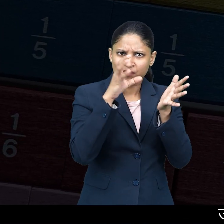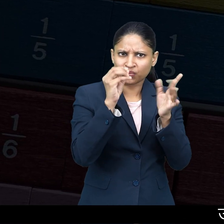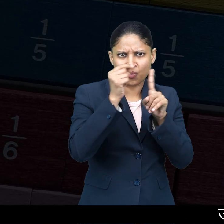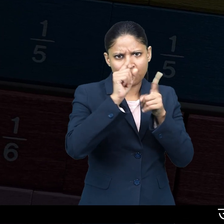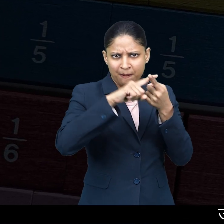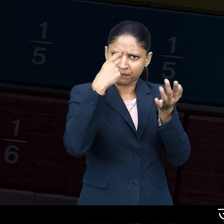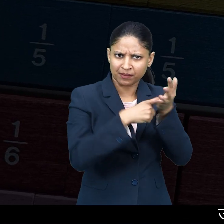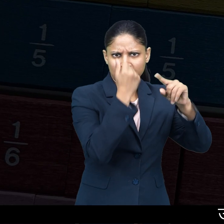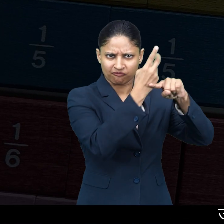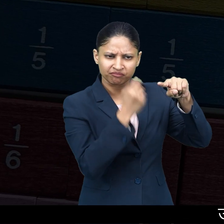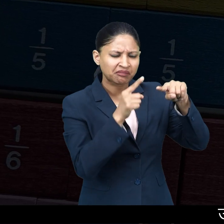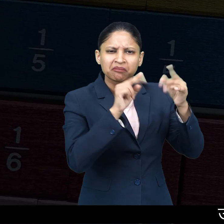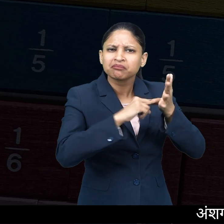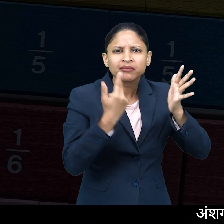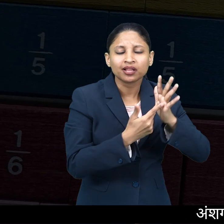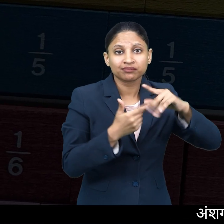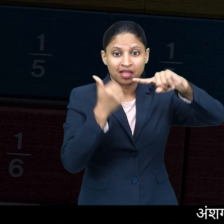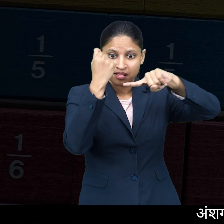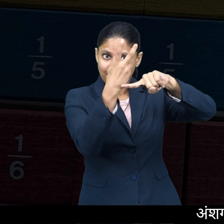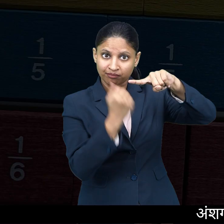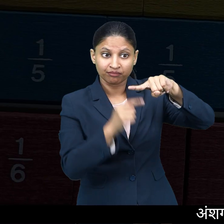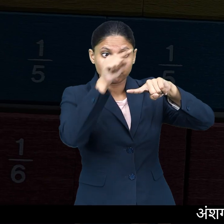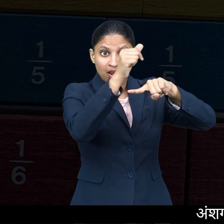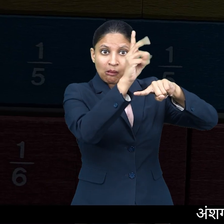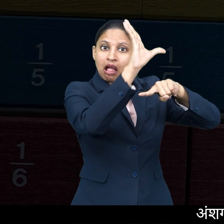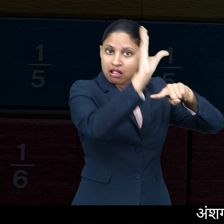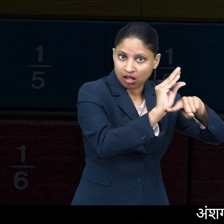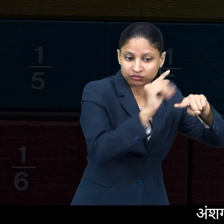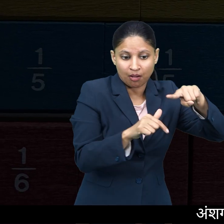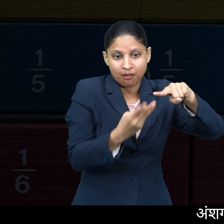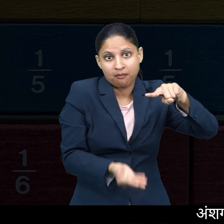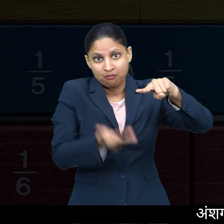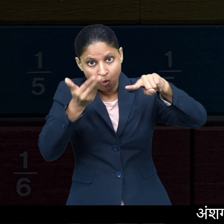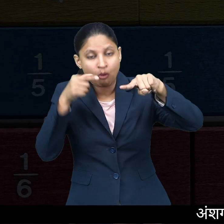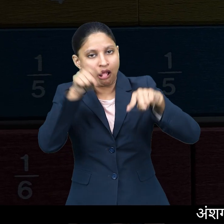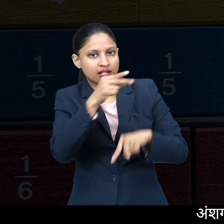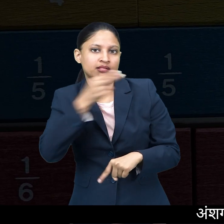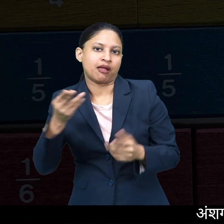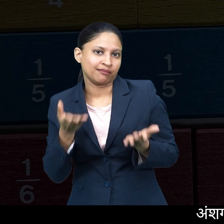उचित अंश वह होता है जब अंशगणक भाजक से छोटा होता है।